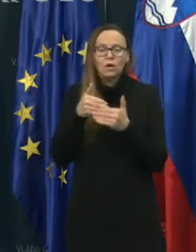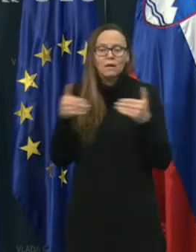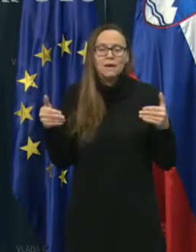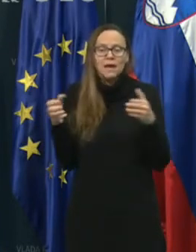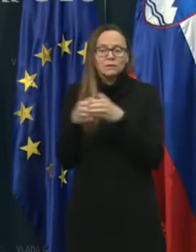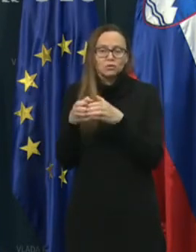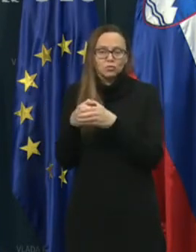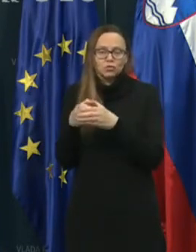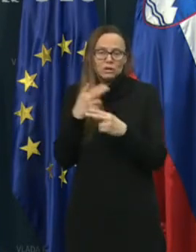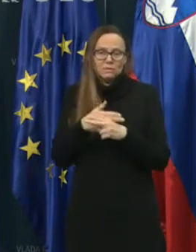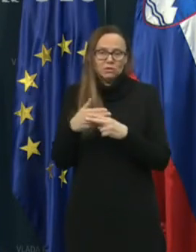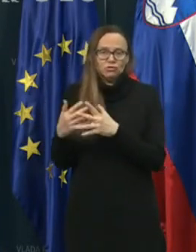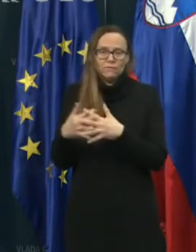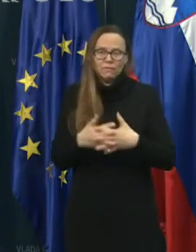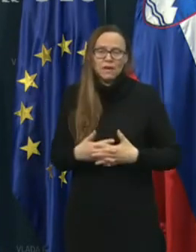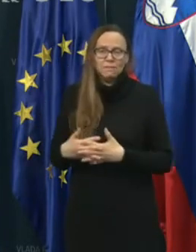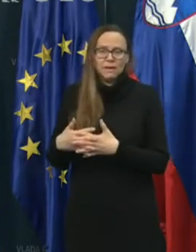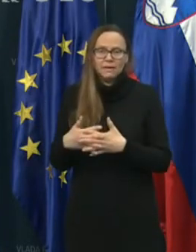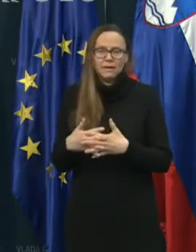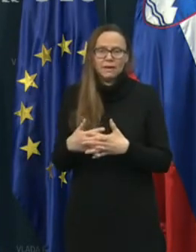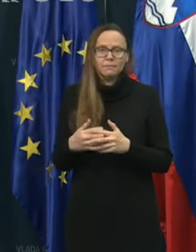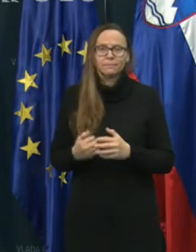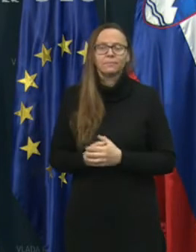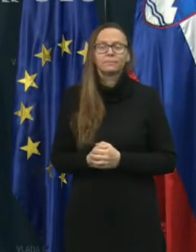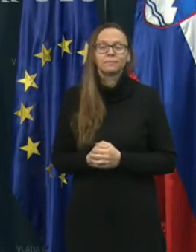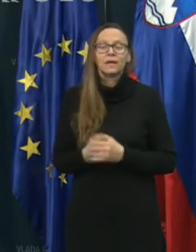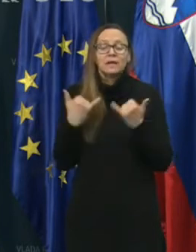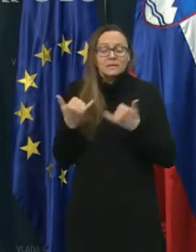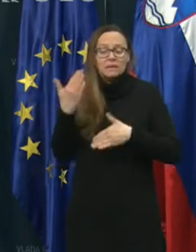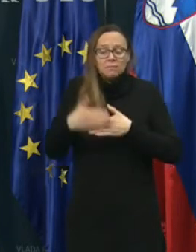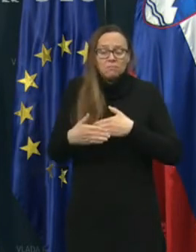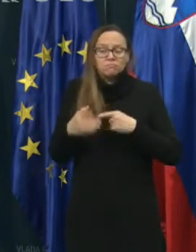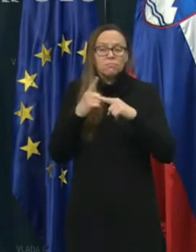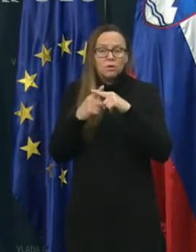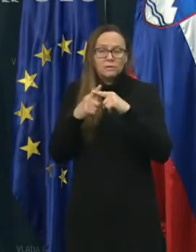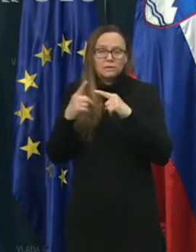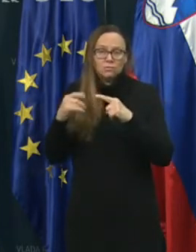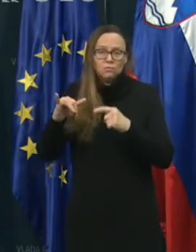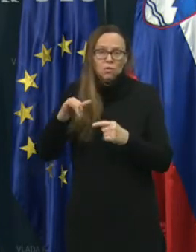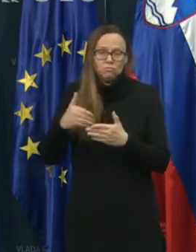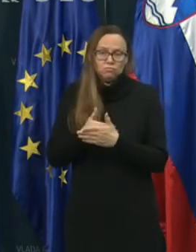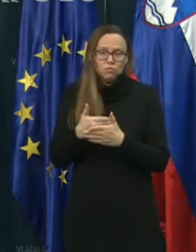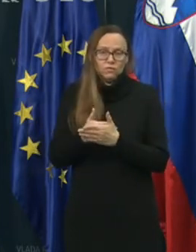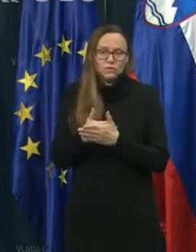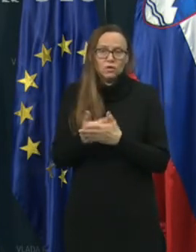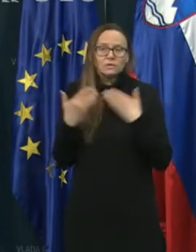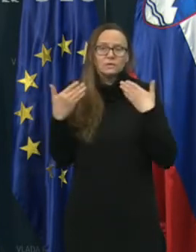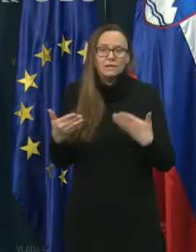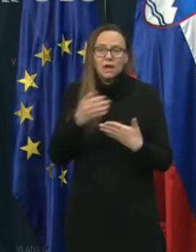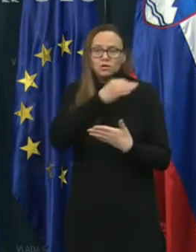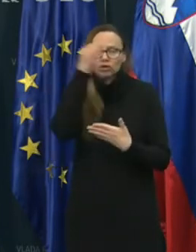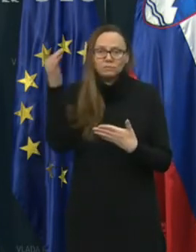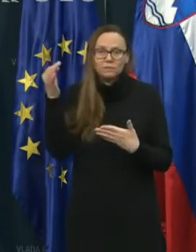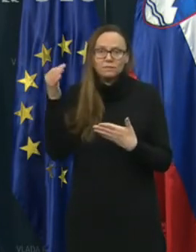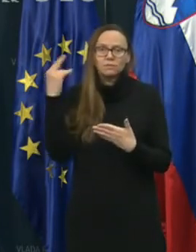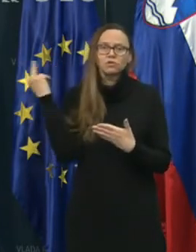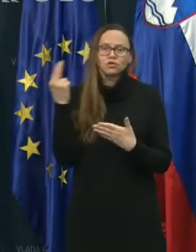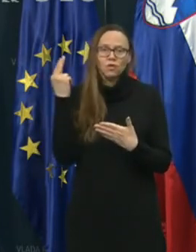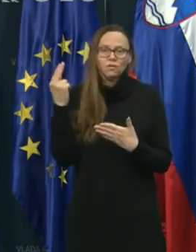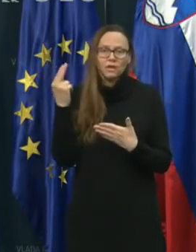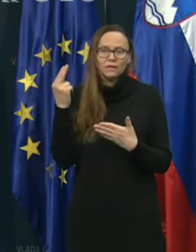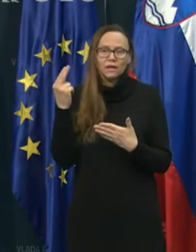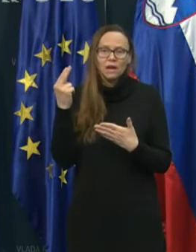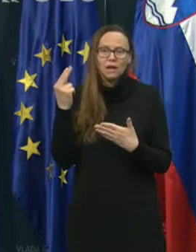Združenimi državami Amerike. Naj končam s pozitivno vestjo. Z današnjim dnem se je